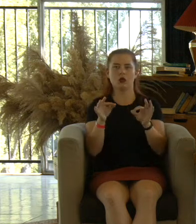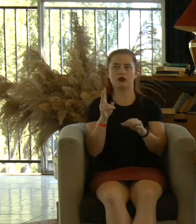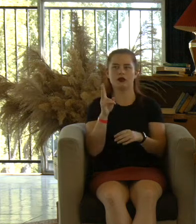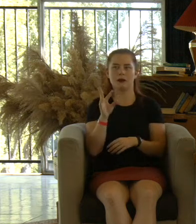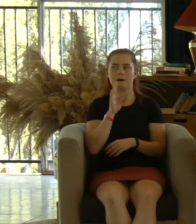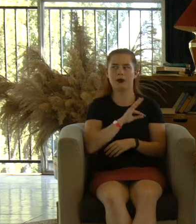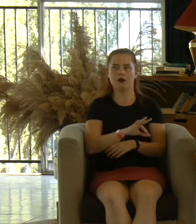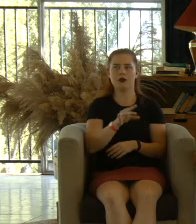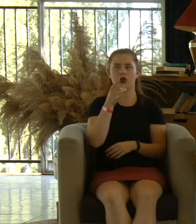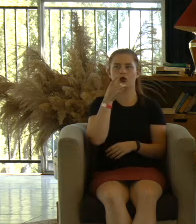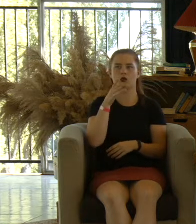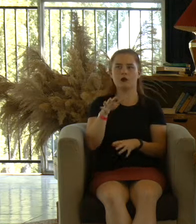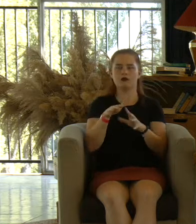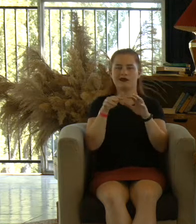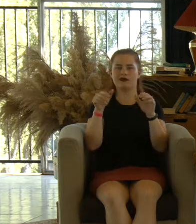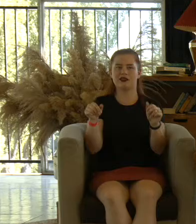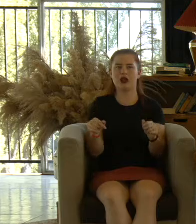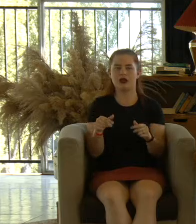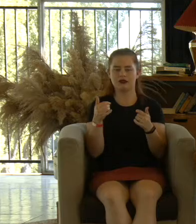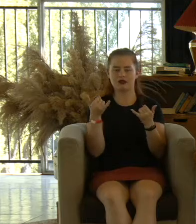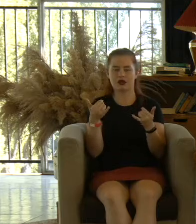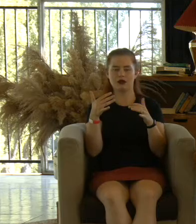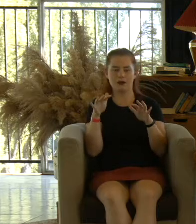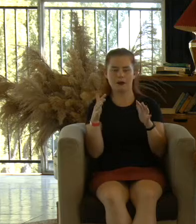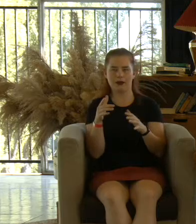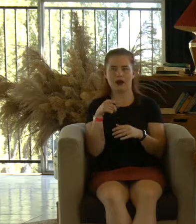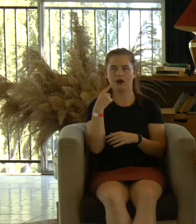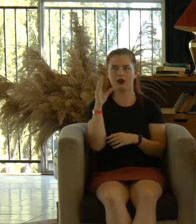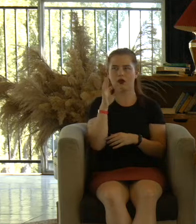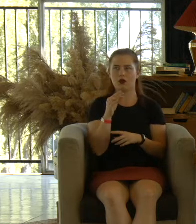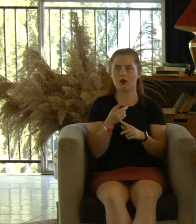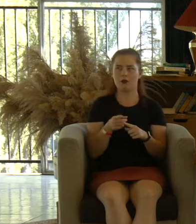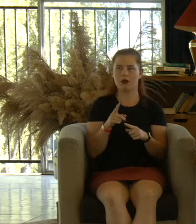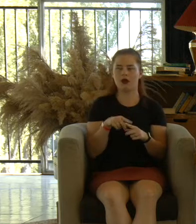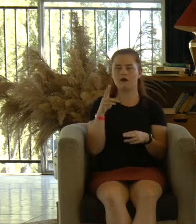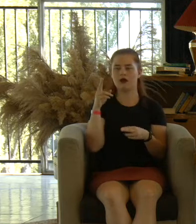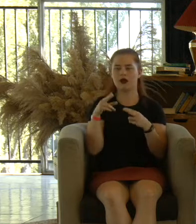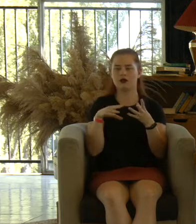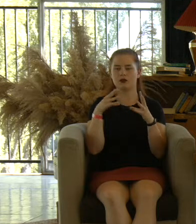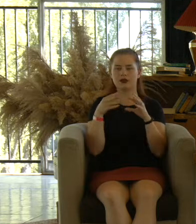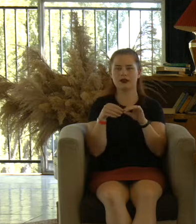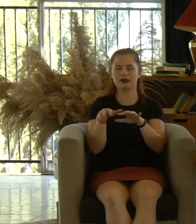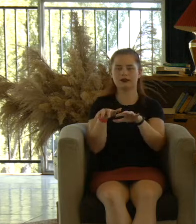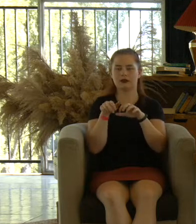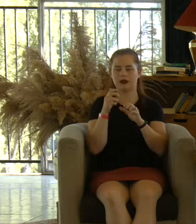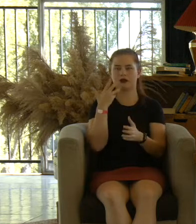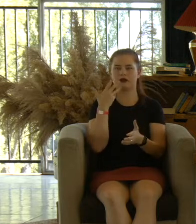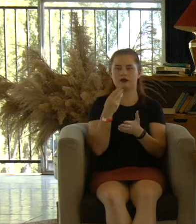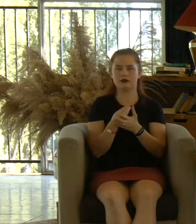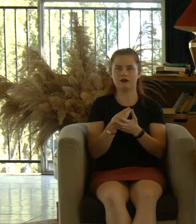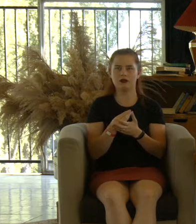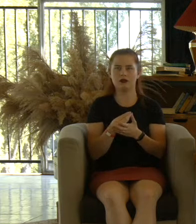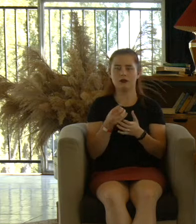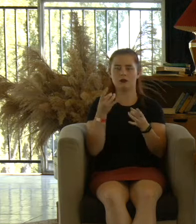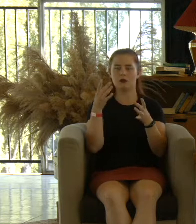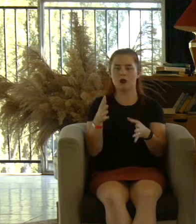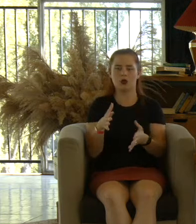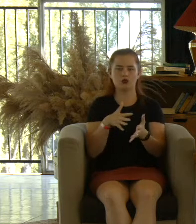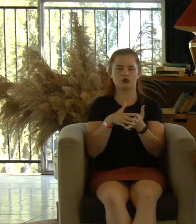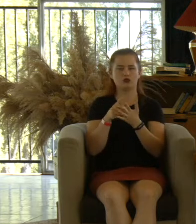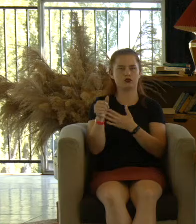любая монополия, ну, по крайней мере, до текущего момента, и история нам говорит об этом, в конечном итоге отжимает своего потребителя. То есть она его выжимает.